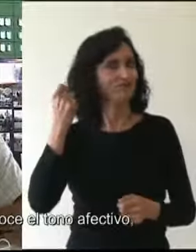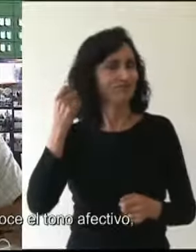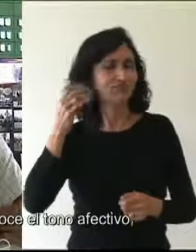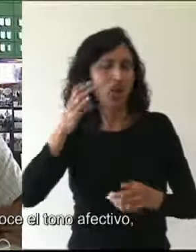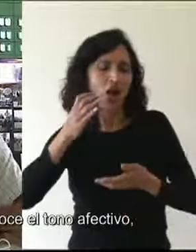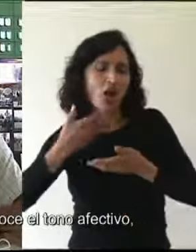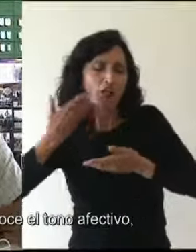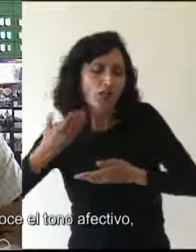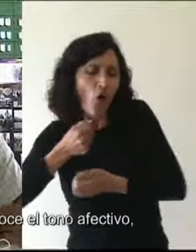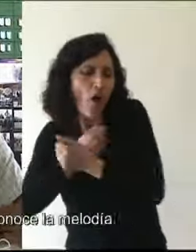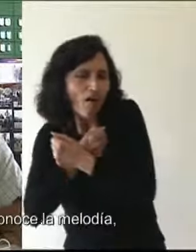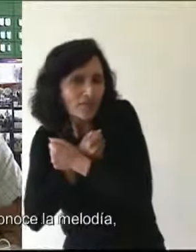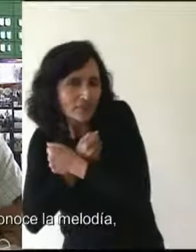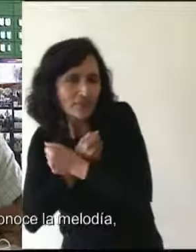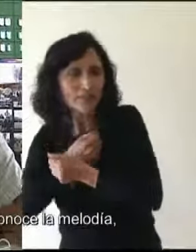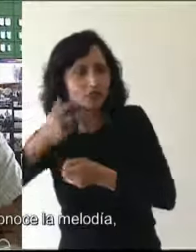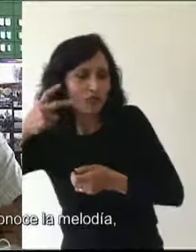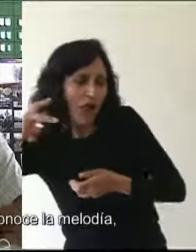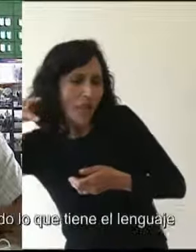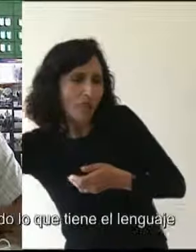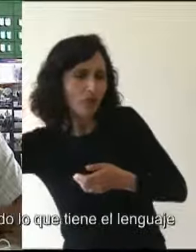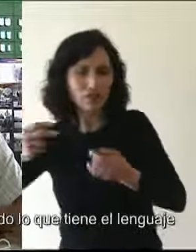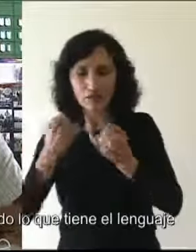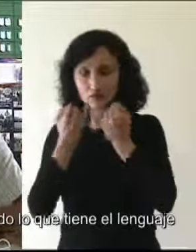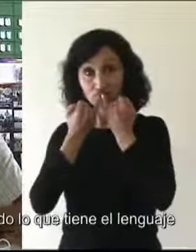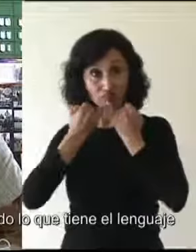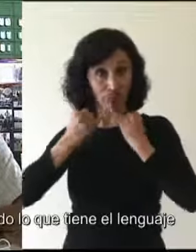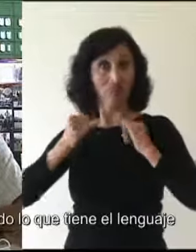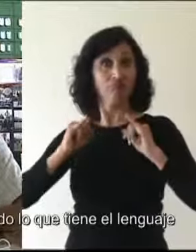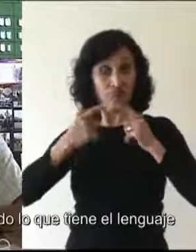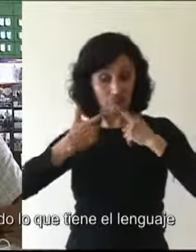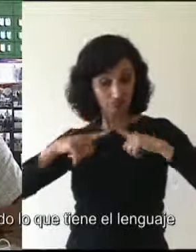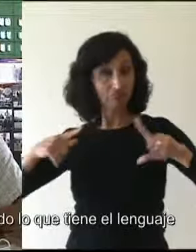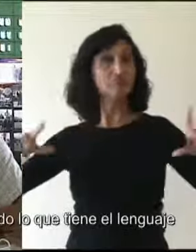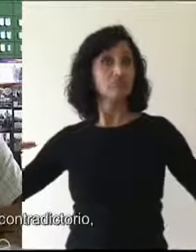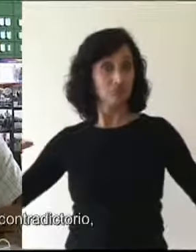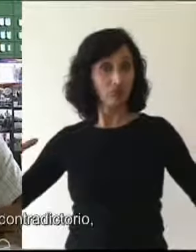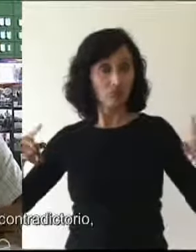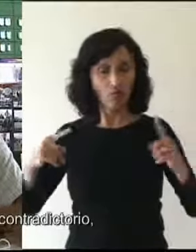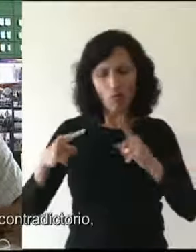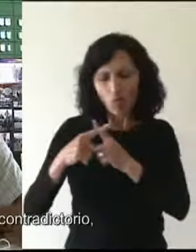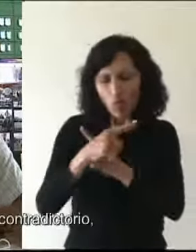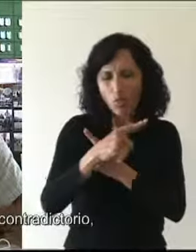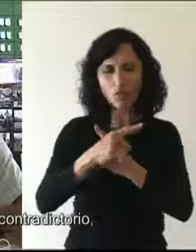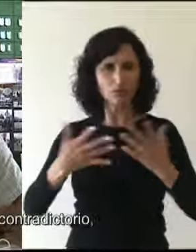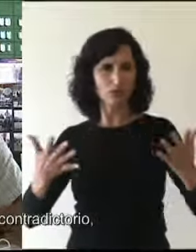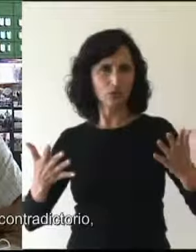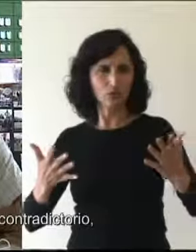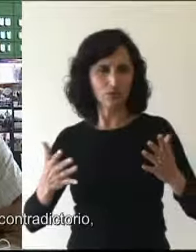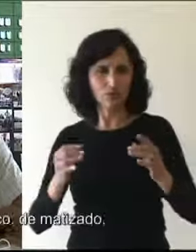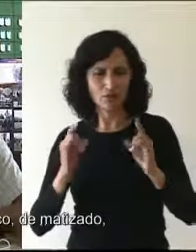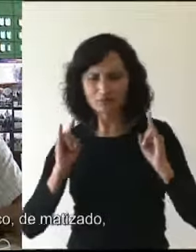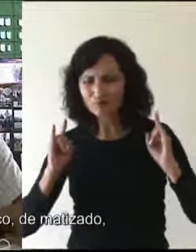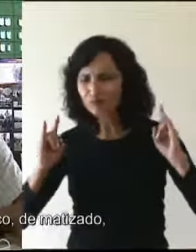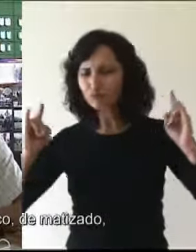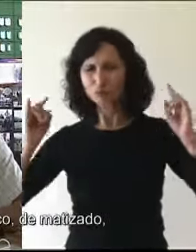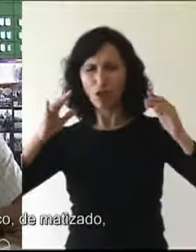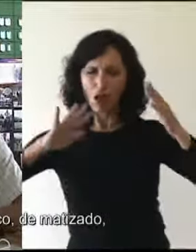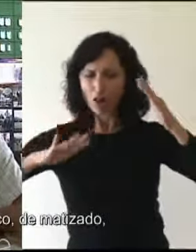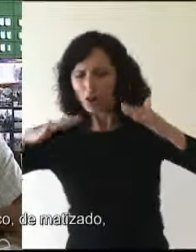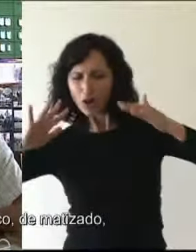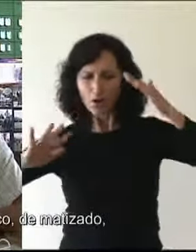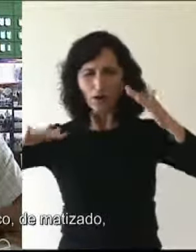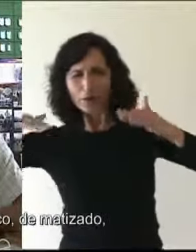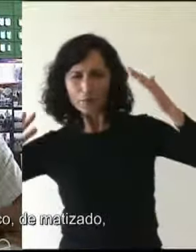No reconoce el tono afectivo, no reconoce la melodía, no reconoce todo lo que tiene el lenguaje de contradictorio, de